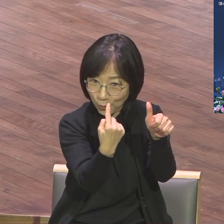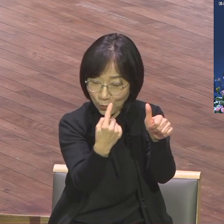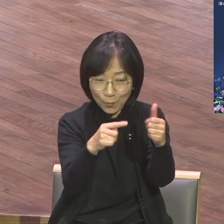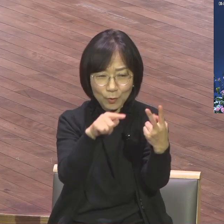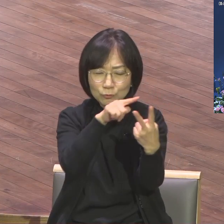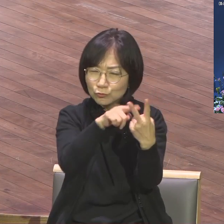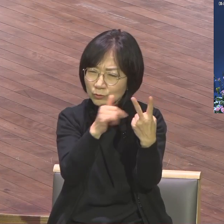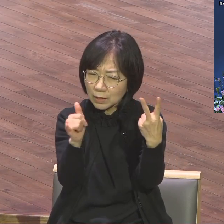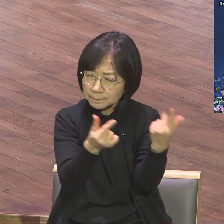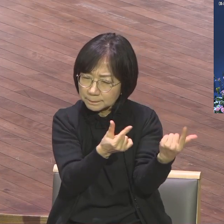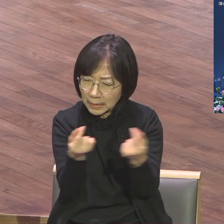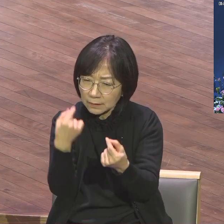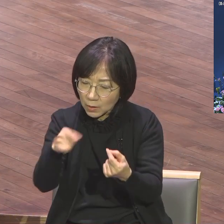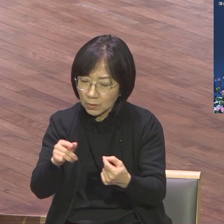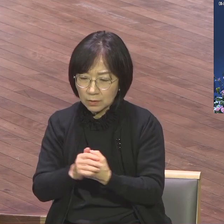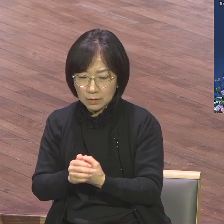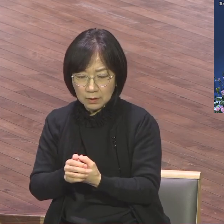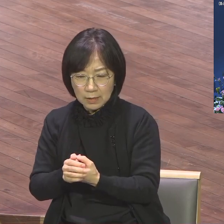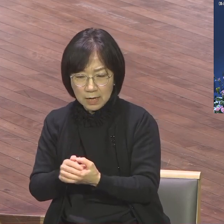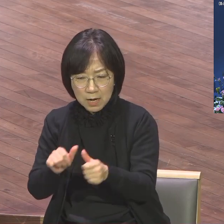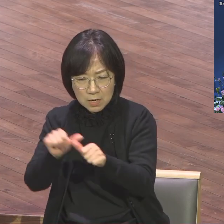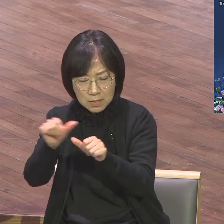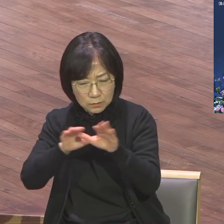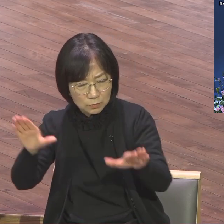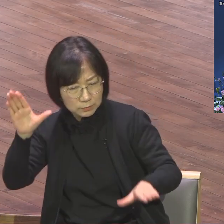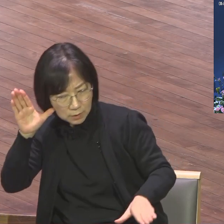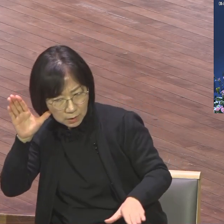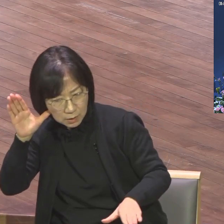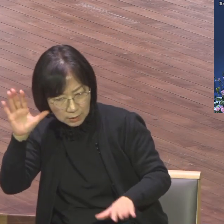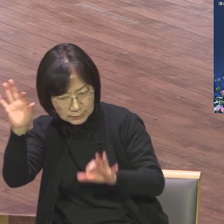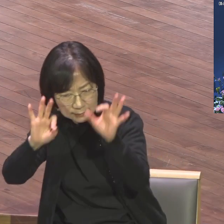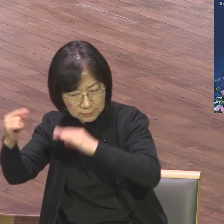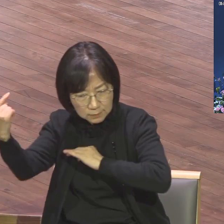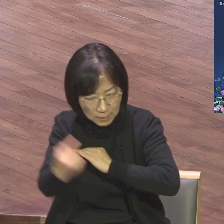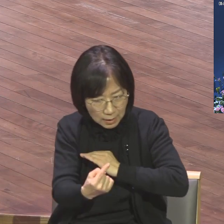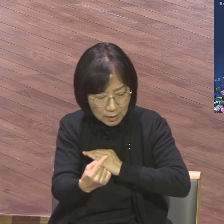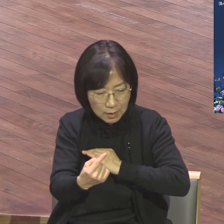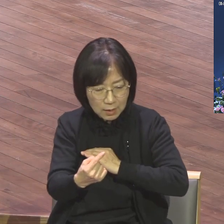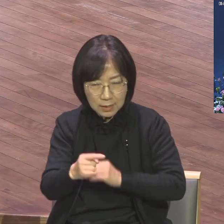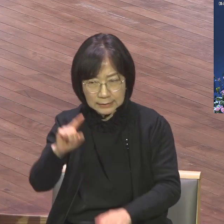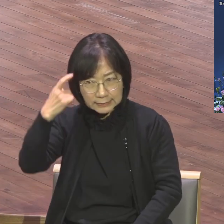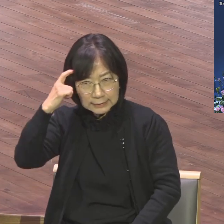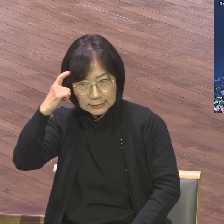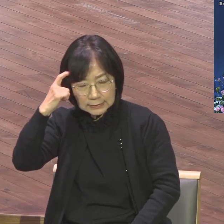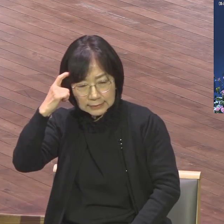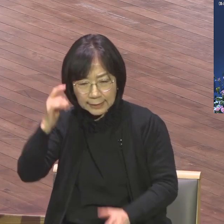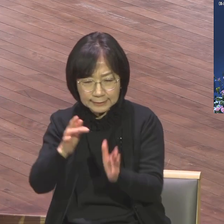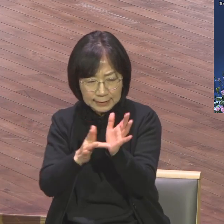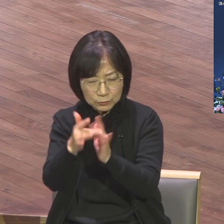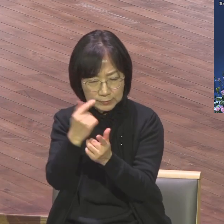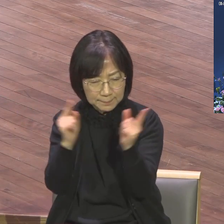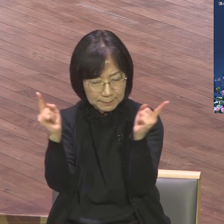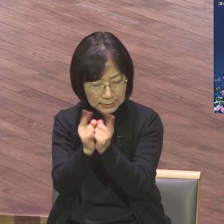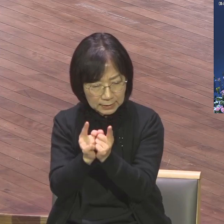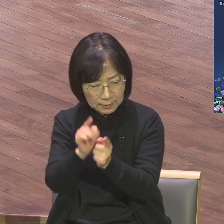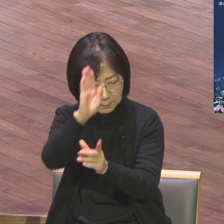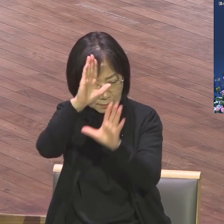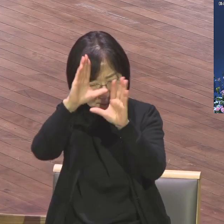왔지만은 예수님께 치유해 주실 것을 믿었어요. 예수님을 만나면 치유받는다.